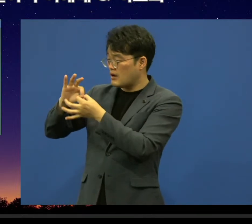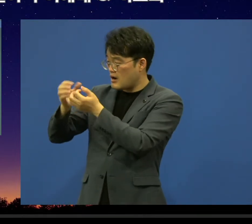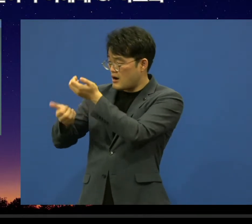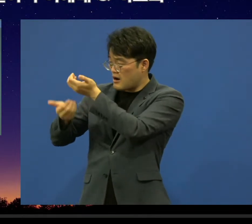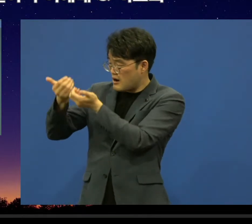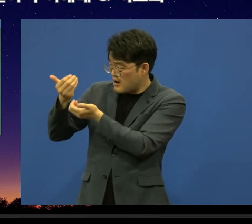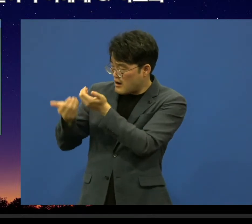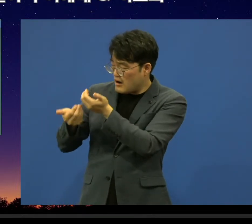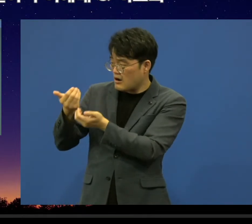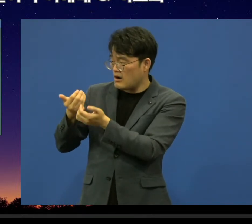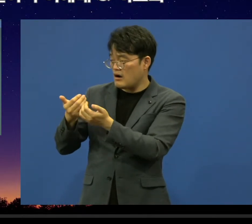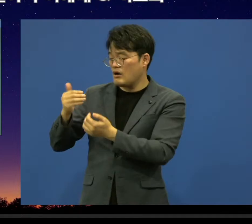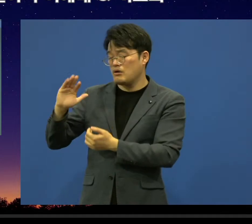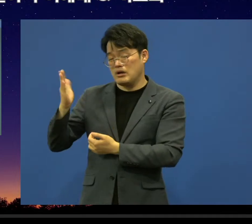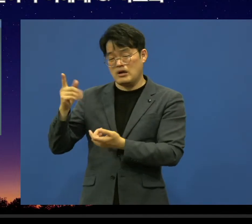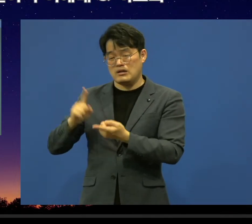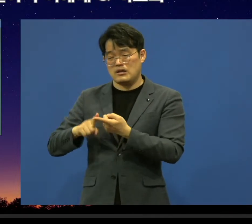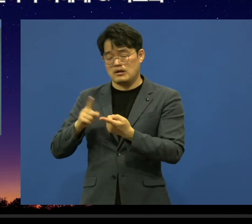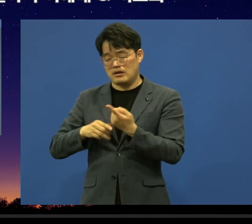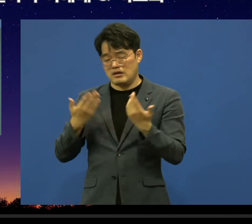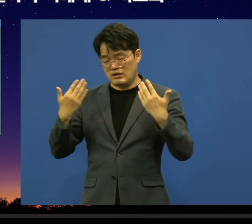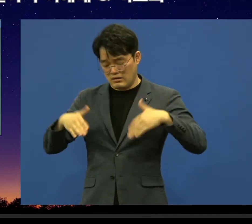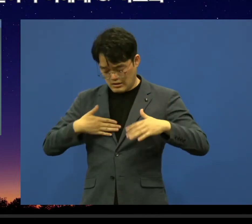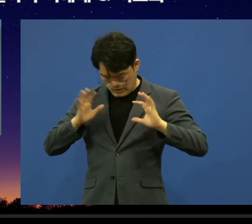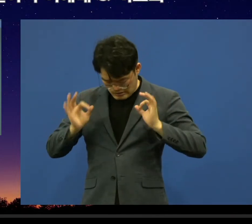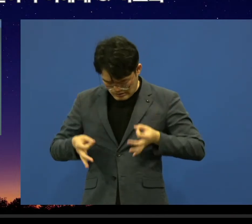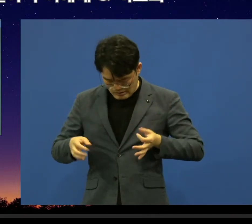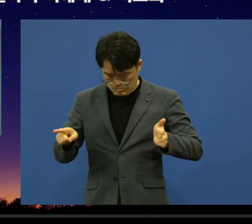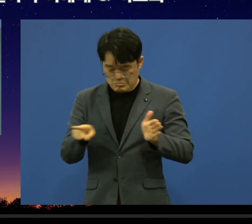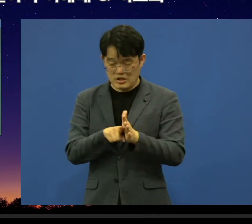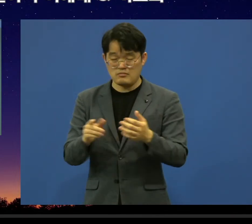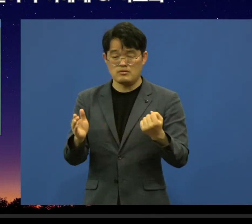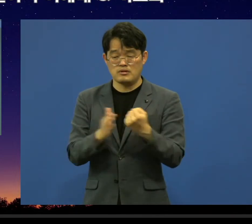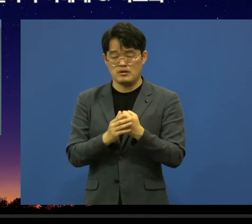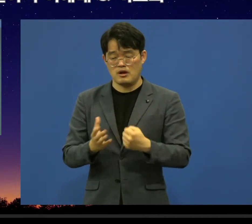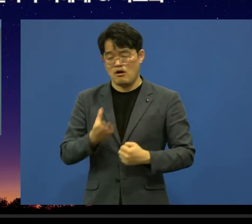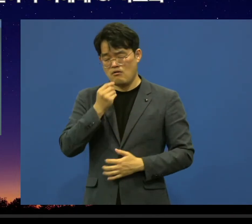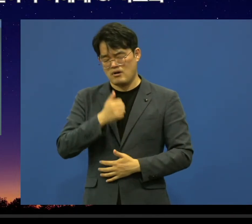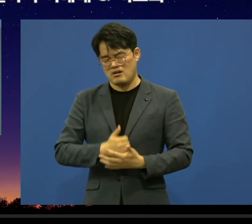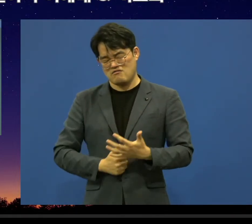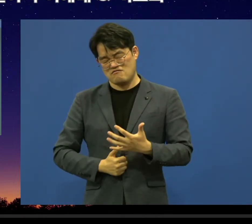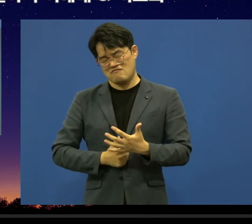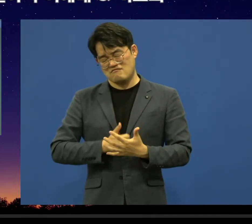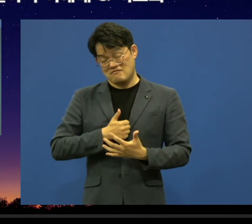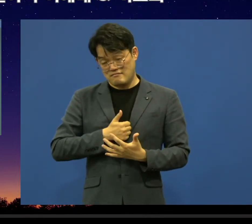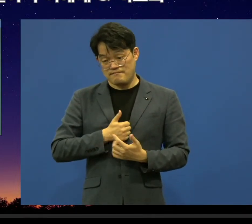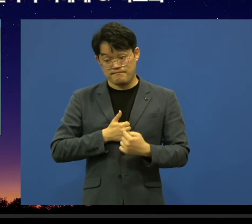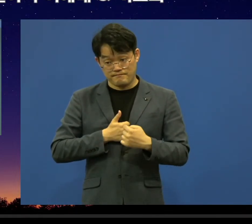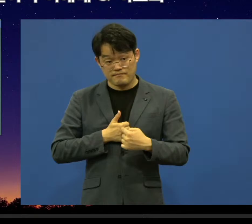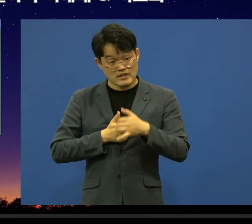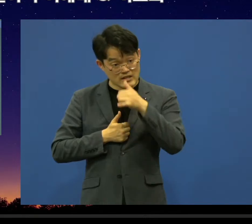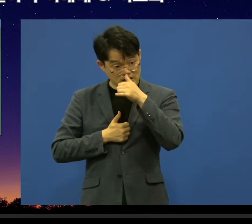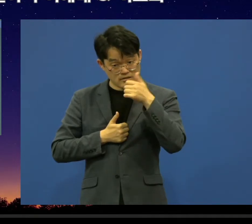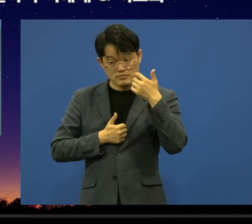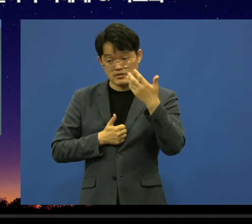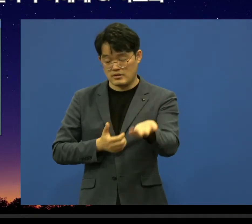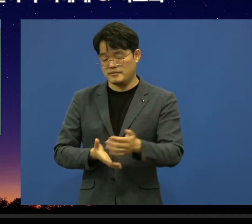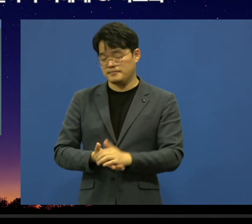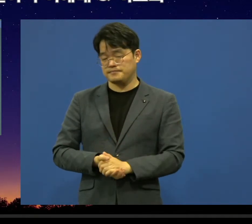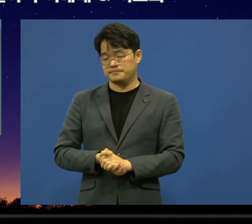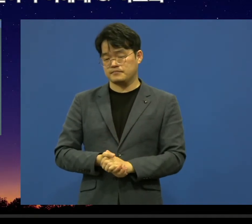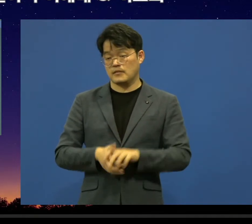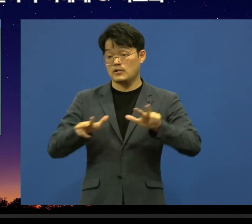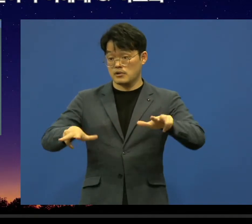있다라는 이 연약한 나의 믿음 때문에 여러분 분노해 보신 적 있습니까? 여러분 지금